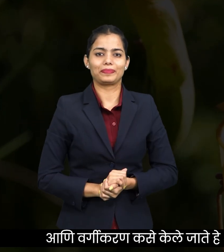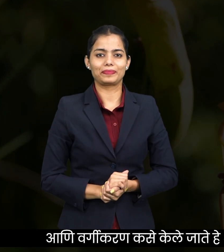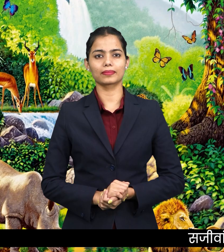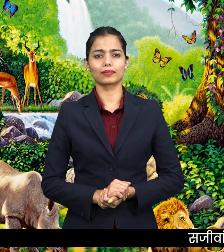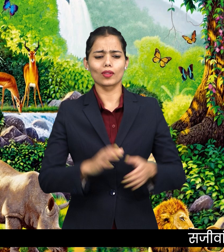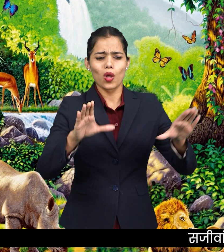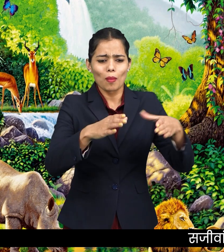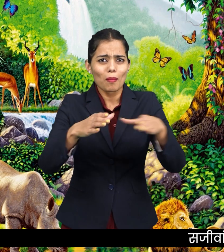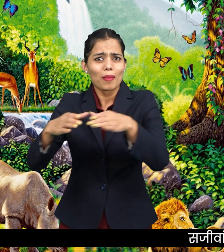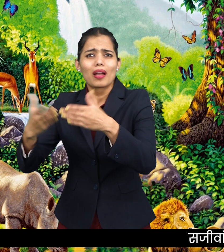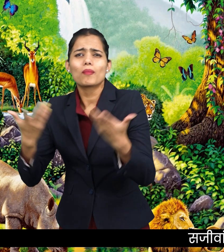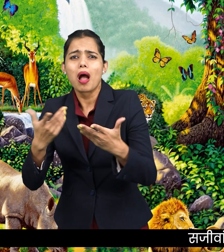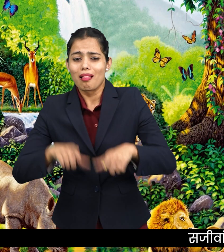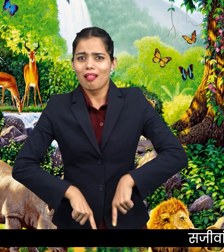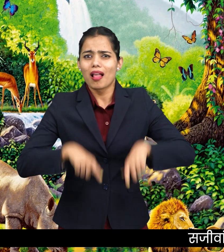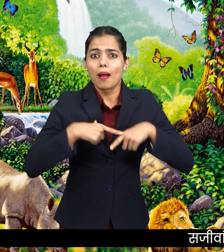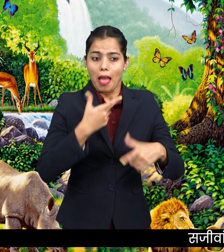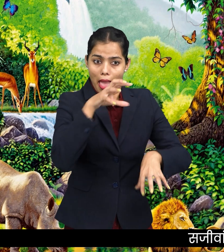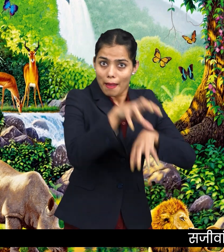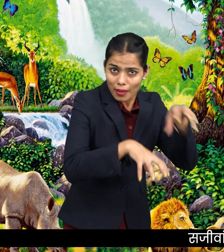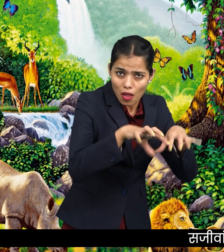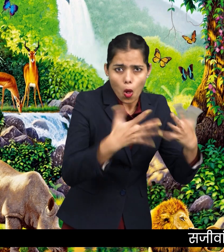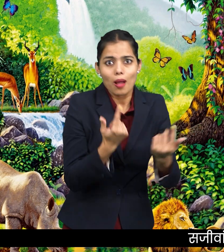आहे. सजीवांचे वर्गीकरण.